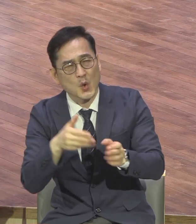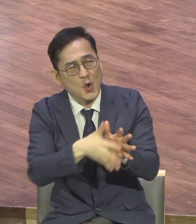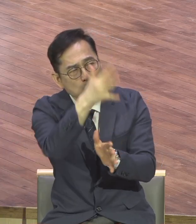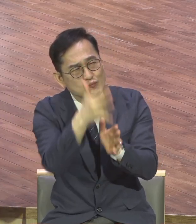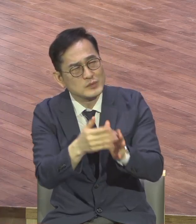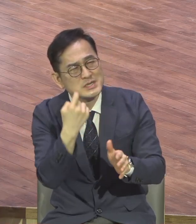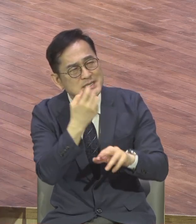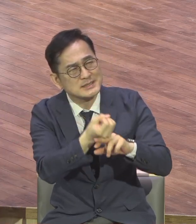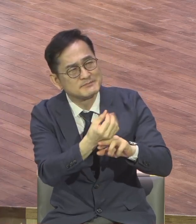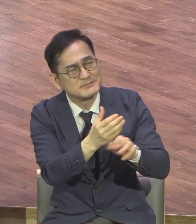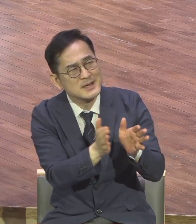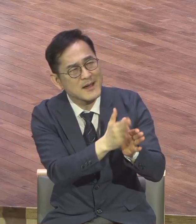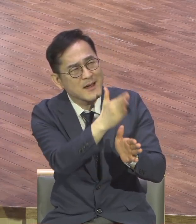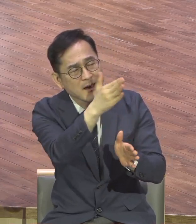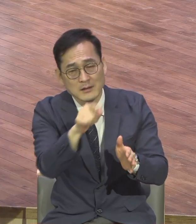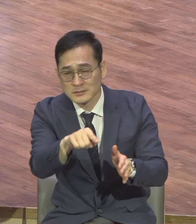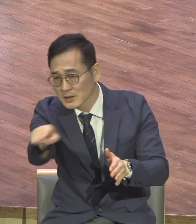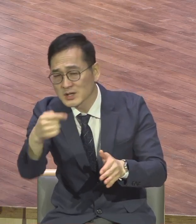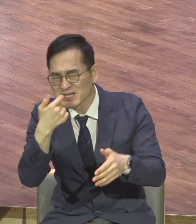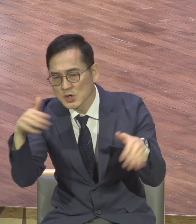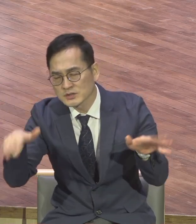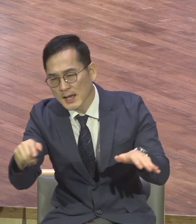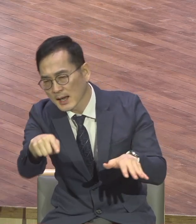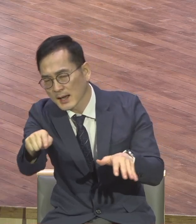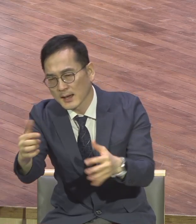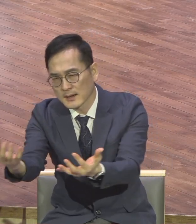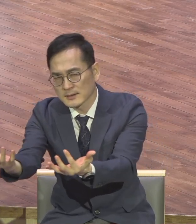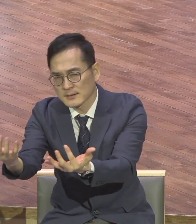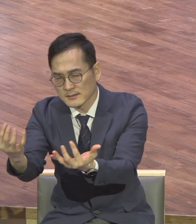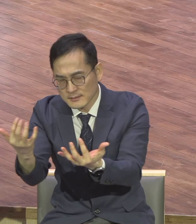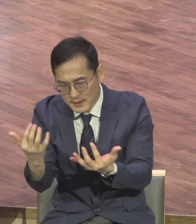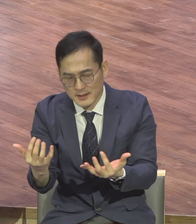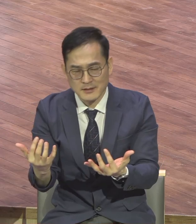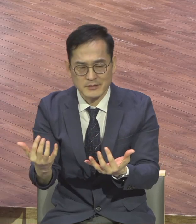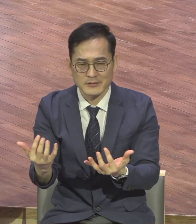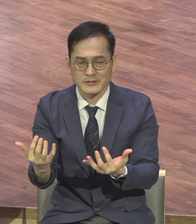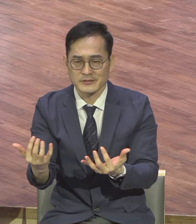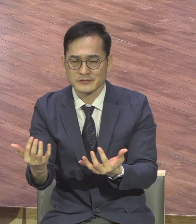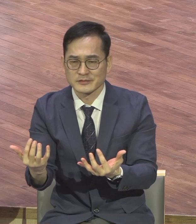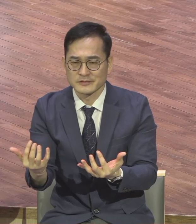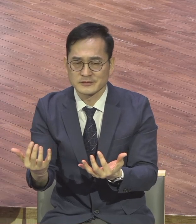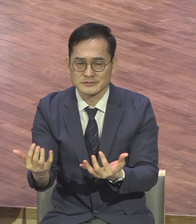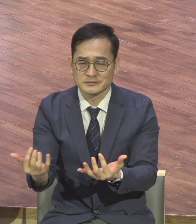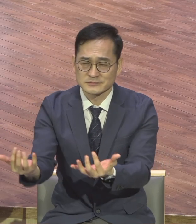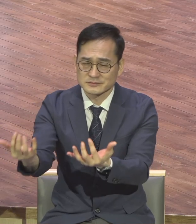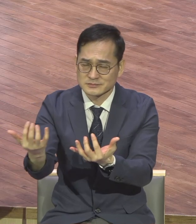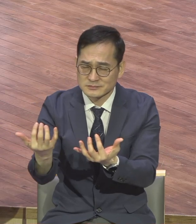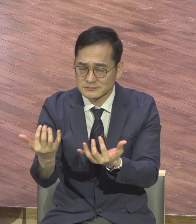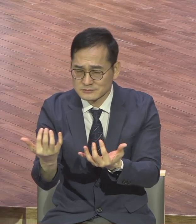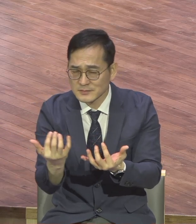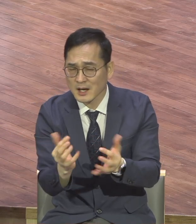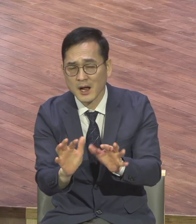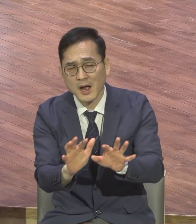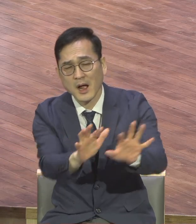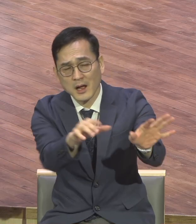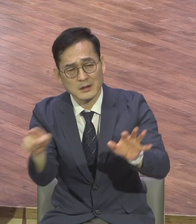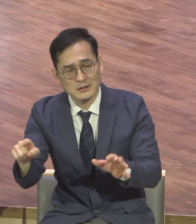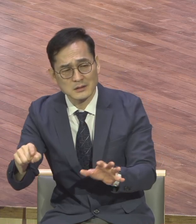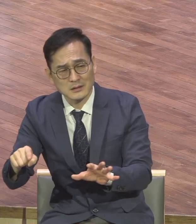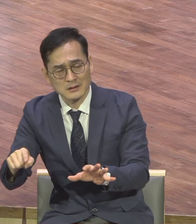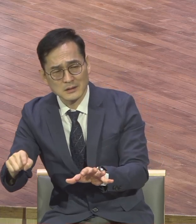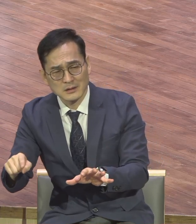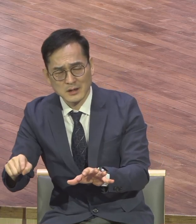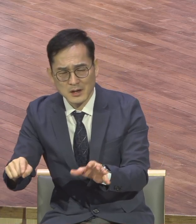천사들이 예쁜 옷을 입고 수레를 쫙 끌고 가요. 그래서 쭉 따라갔더니 어딘가 보니까 그 맛있는